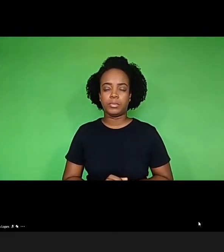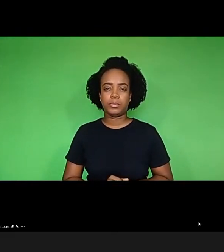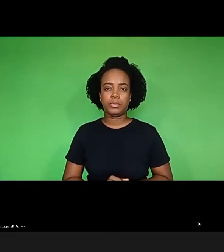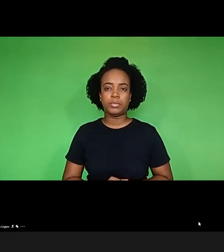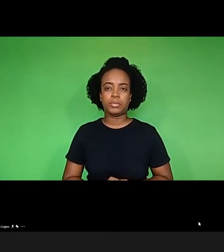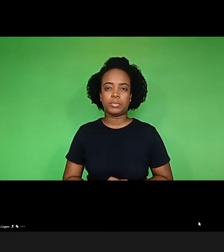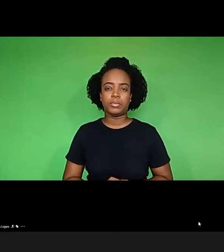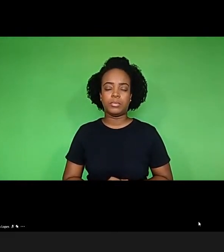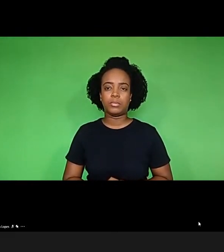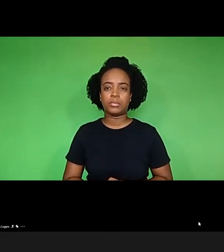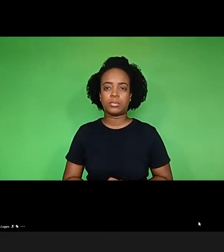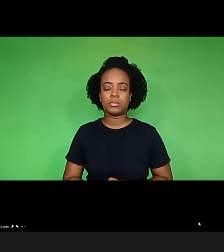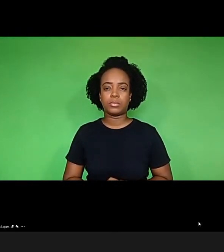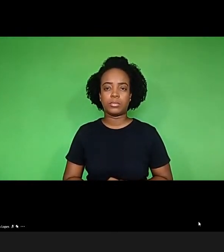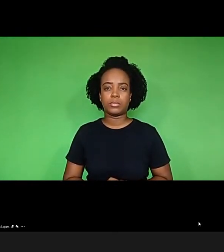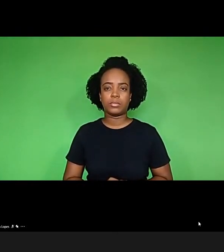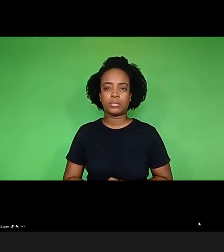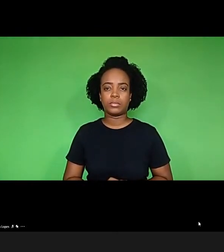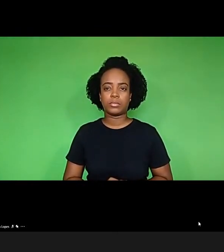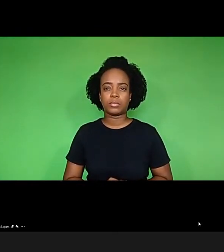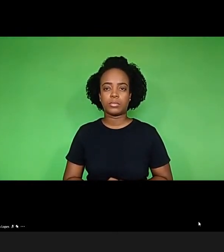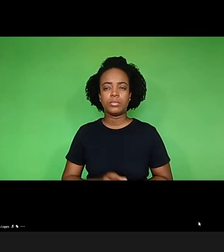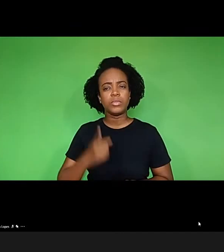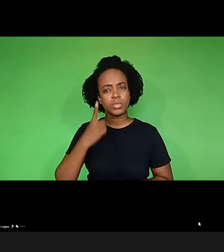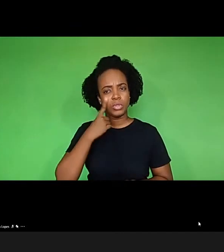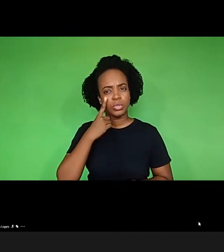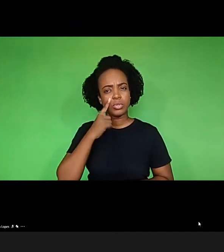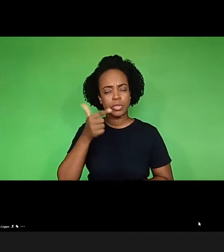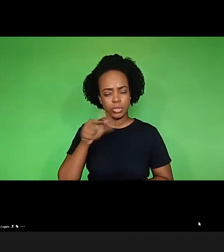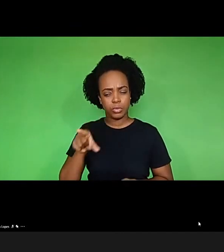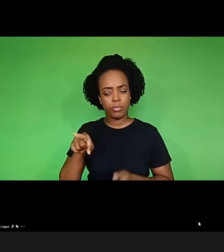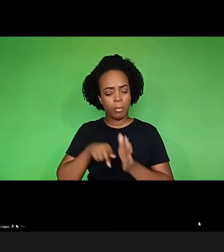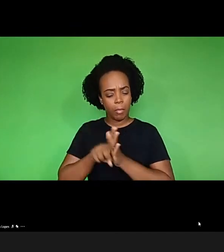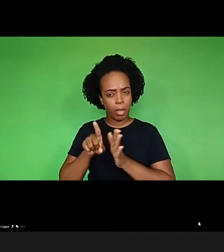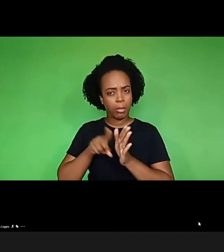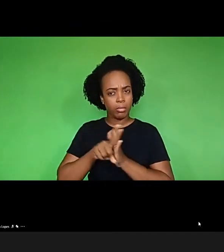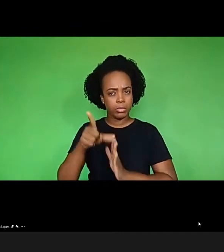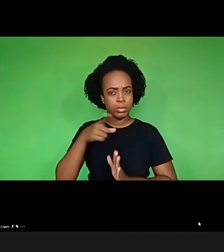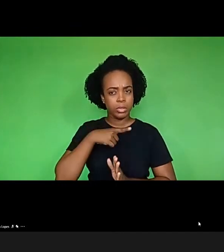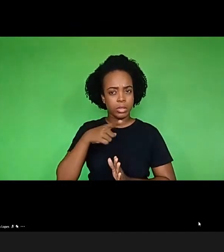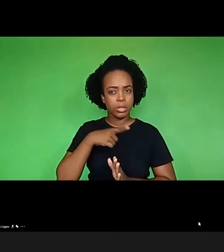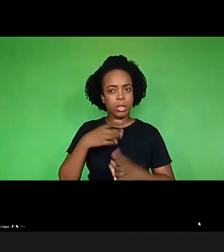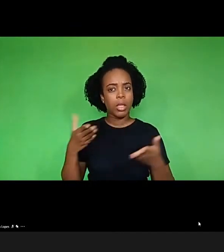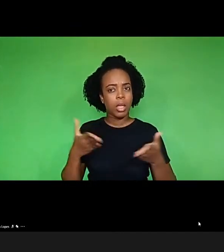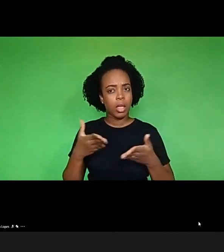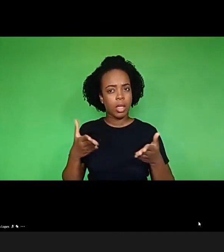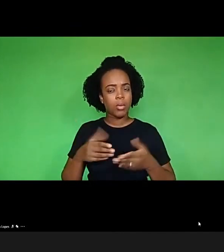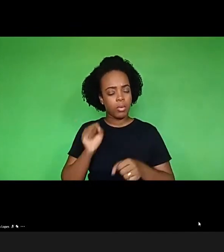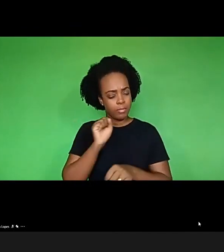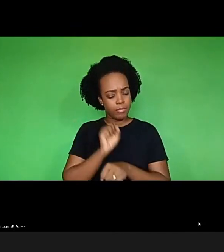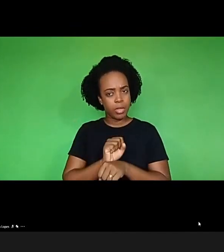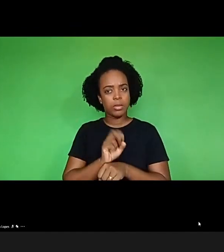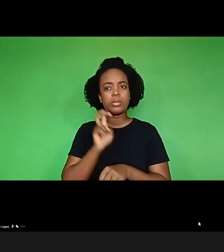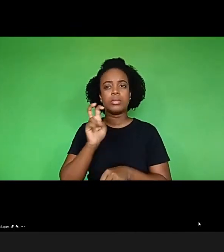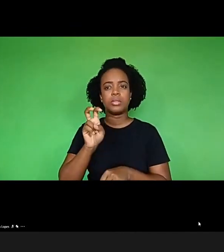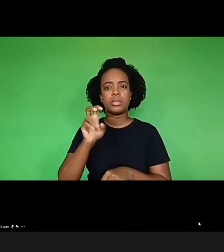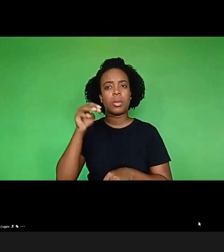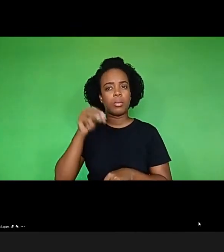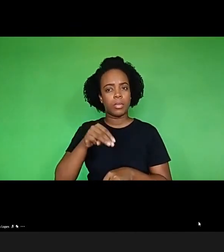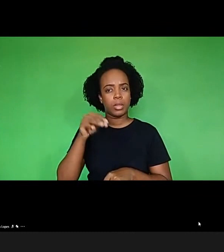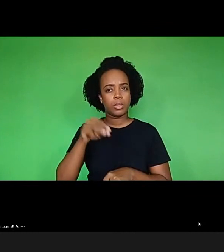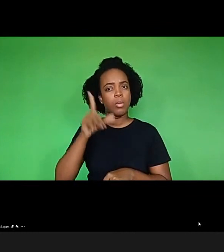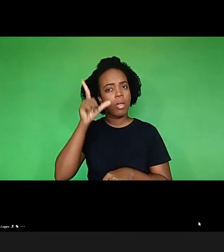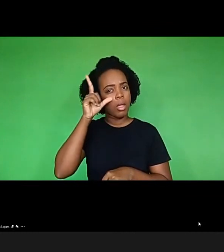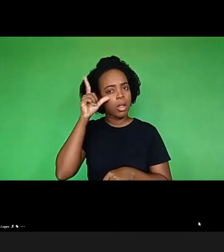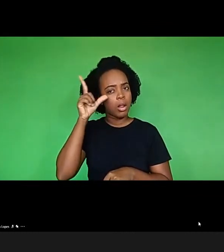Eu vou olhar se tem mais algumas perguntas. Eu vou dar uma pausazinha de 5 minutos para a Laila descansar, que ela já